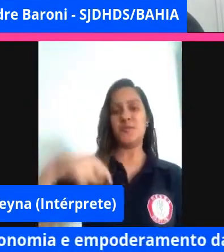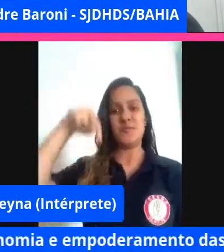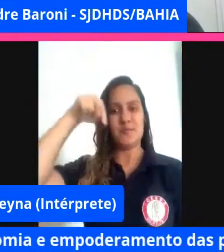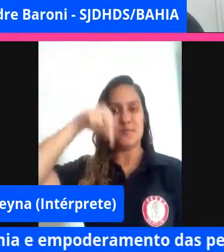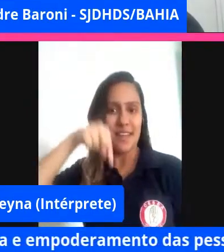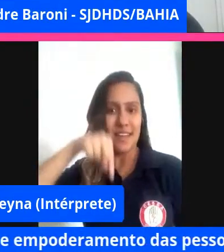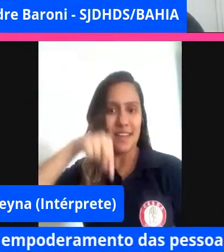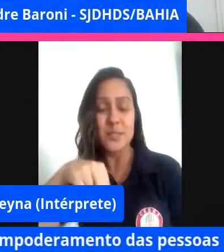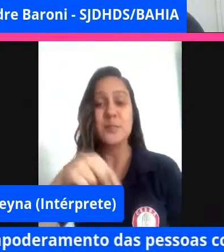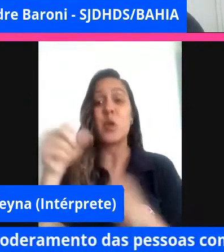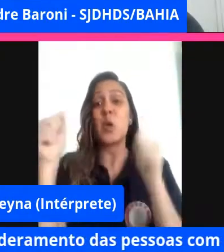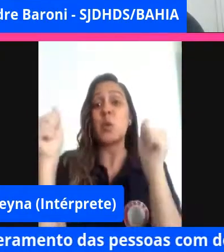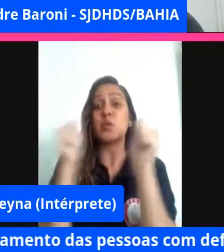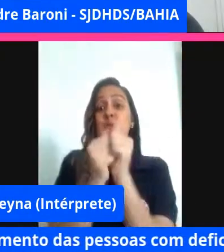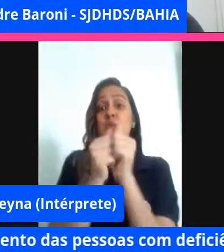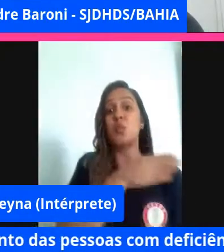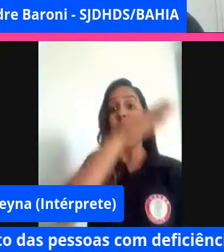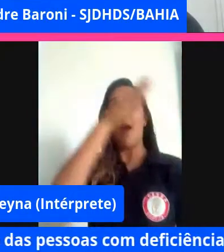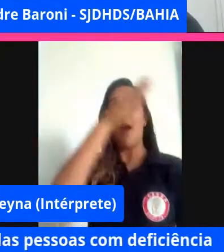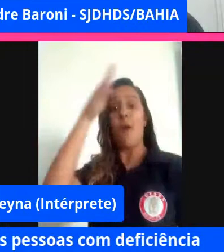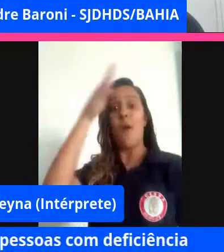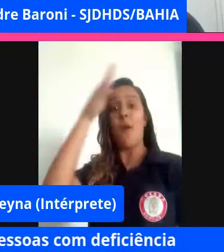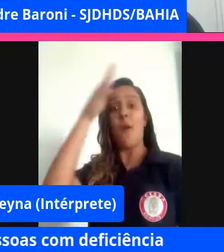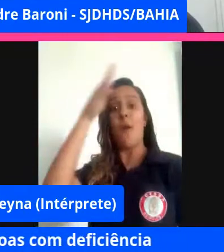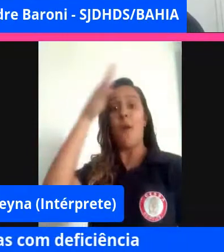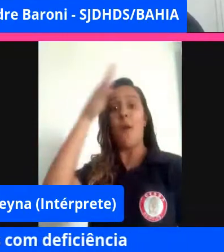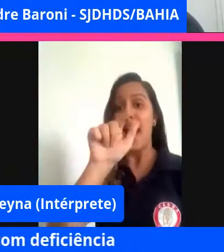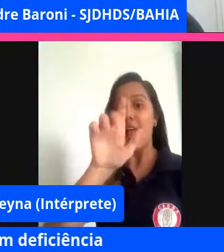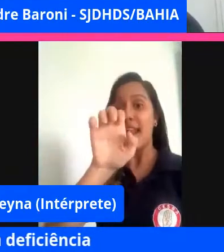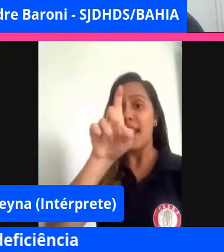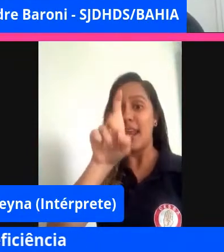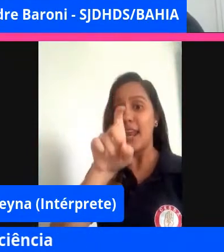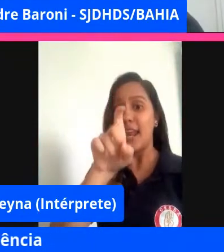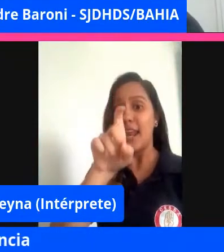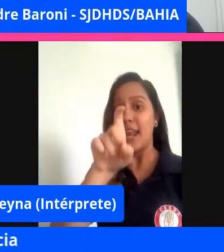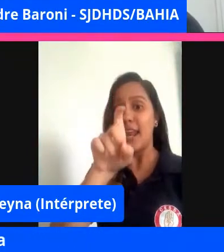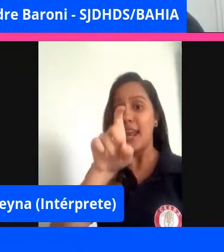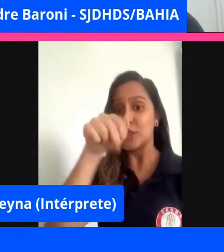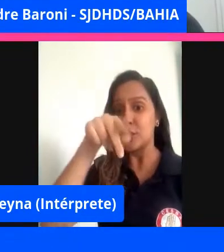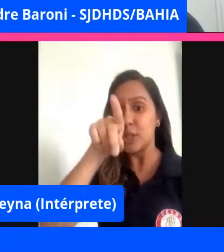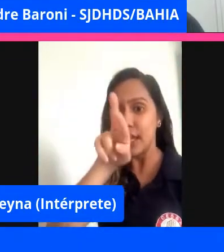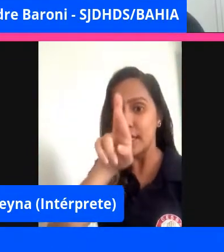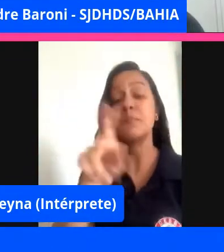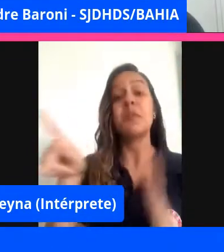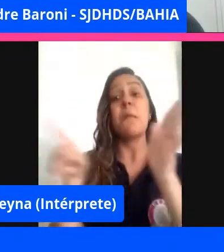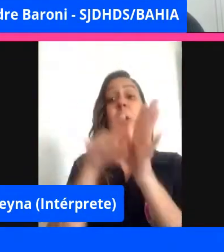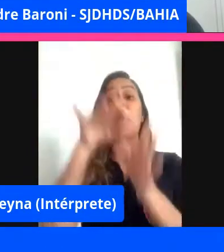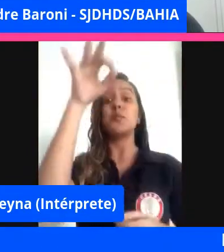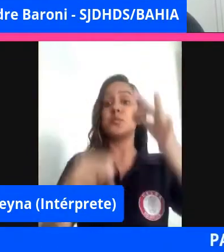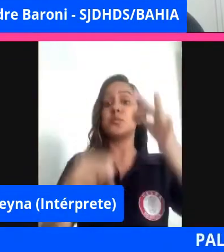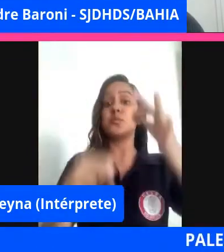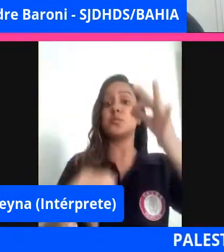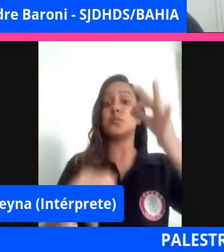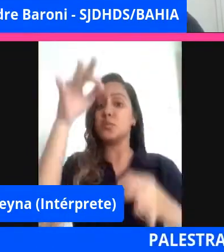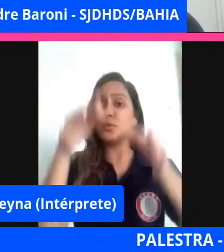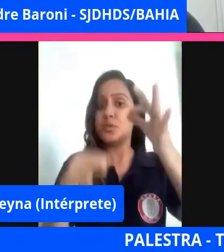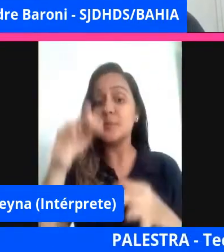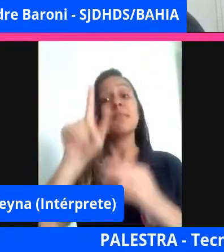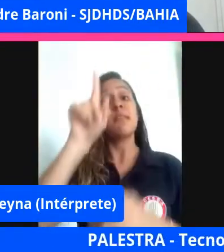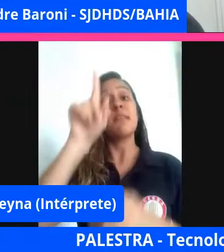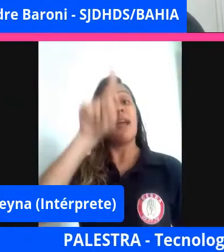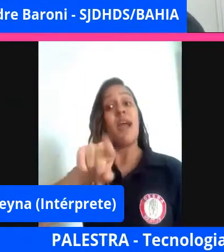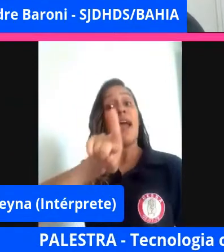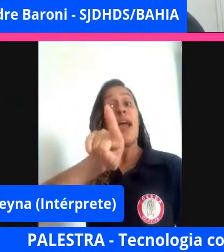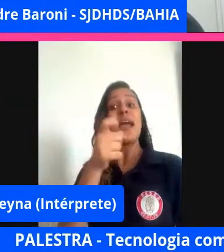da Bahia, e a Thaís, uma ex-aluna, porque hoje ela já é concluinte do curso de